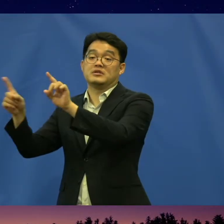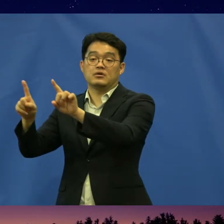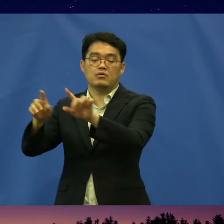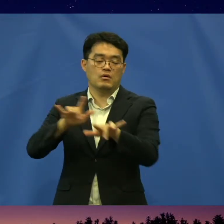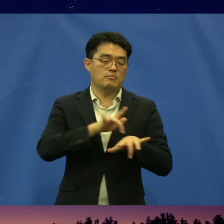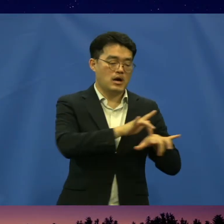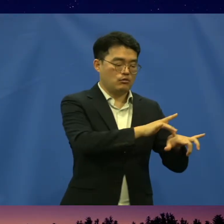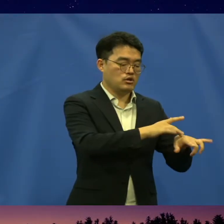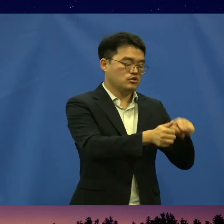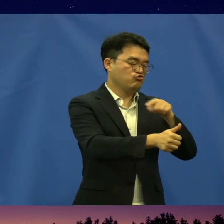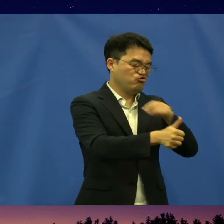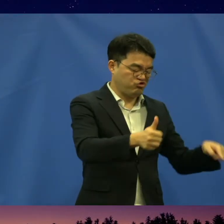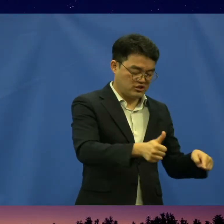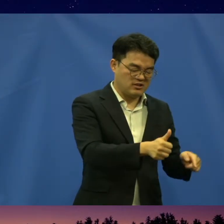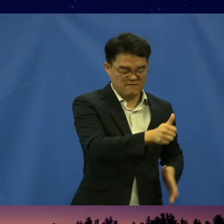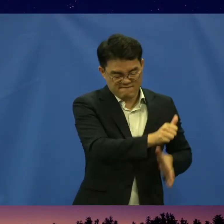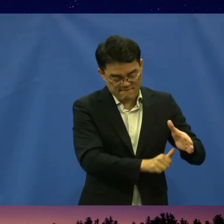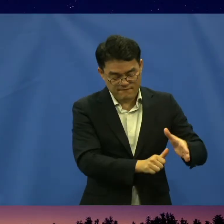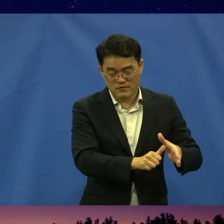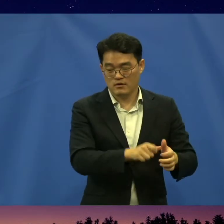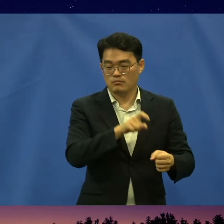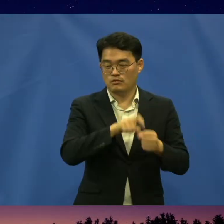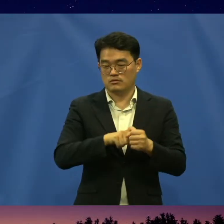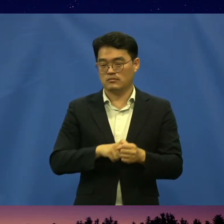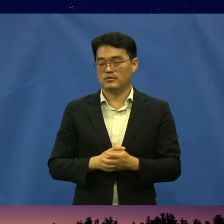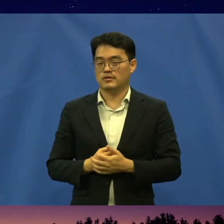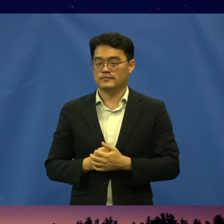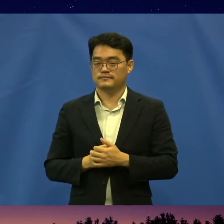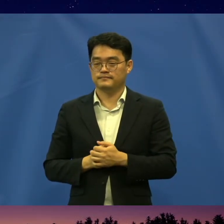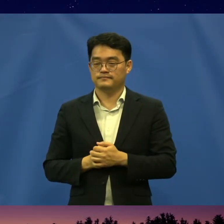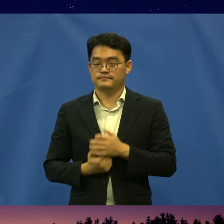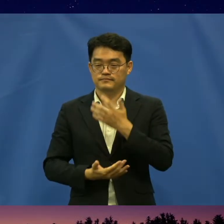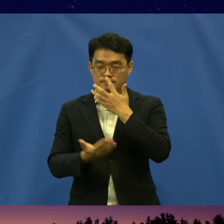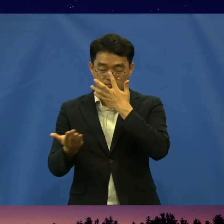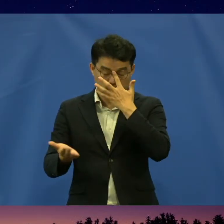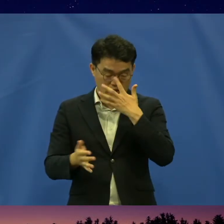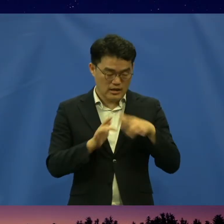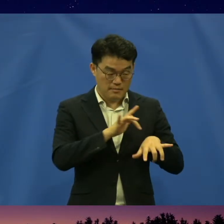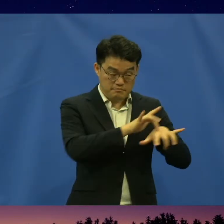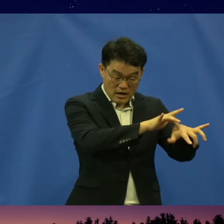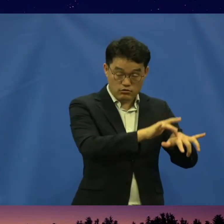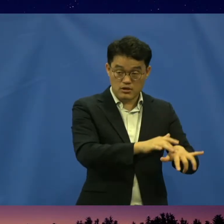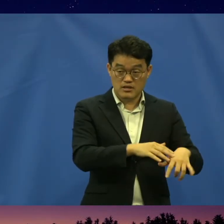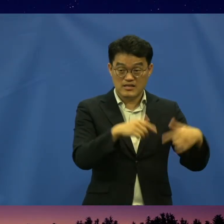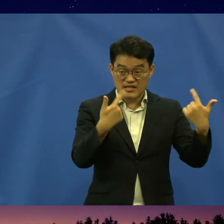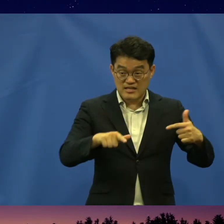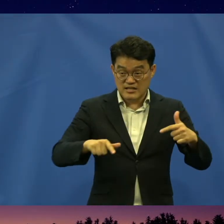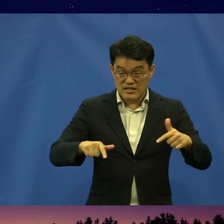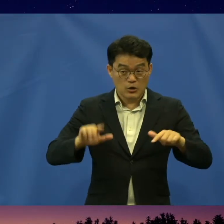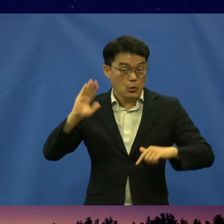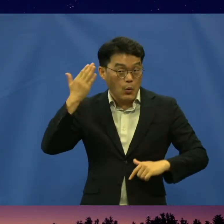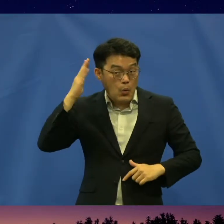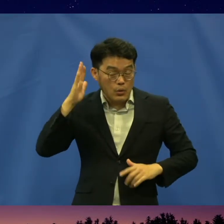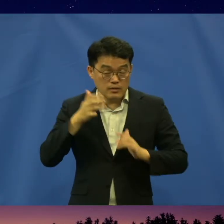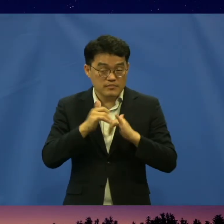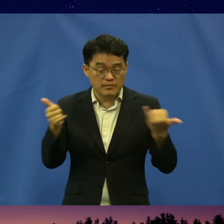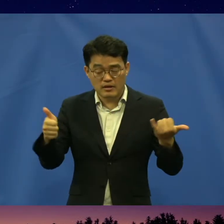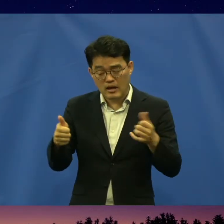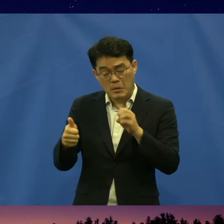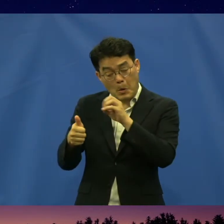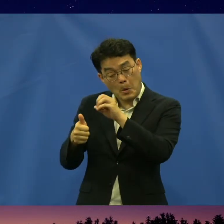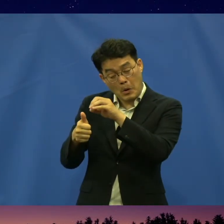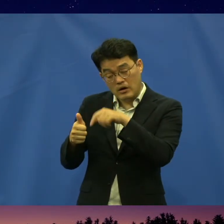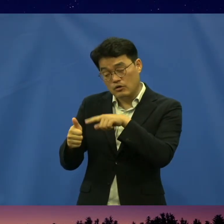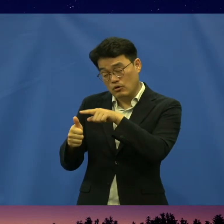여러분, 마귀가 보세요. 늘 귀에다가 사람들 요즘 귀에다 대고 뭐라 해요? 죽어라. 그래 살 바에야 뭘